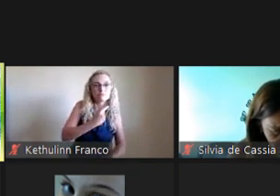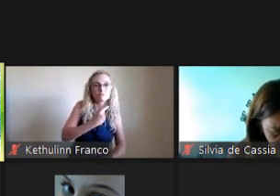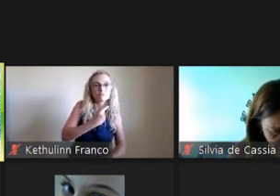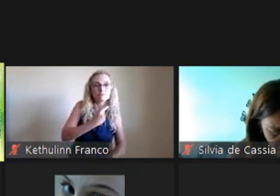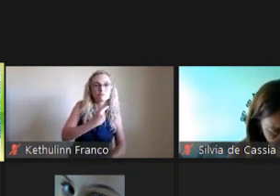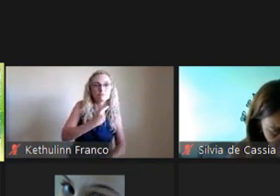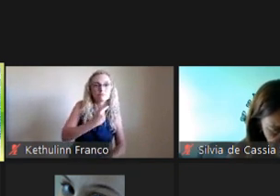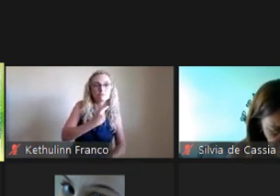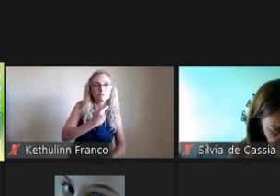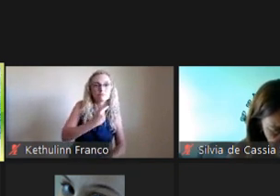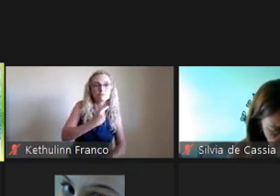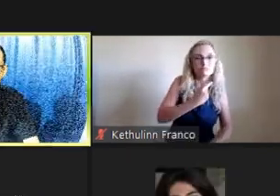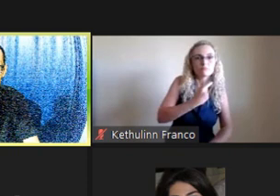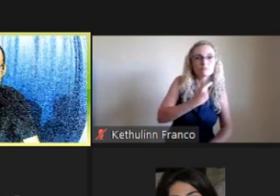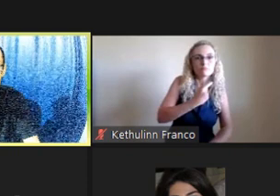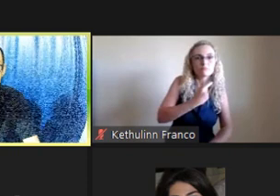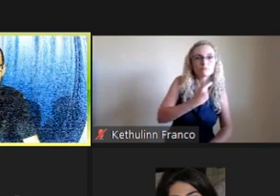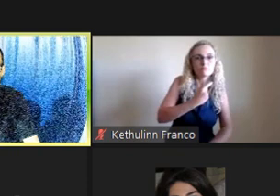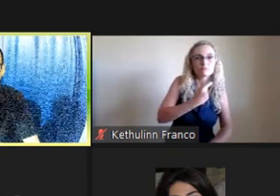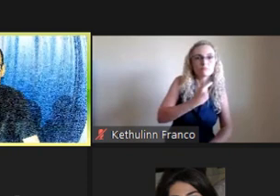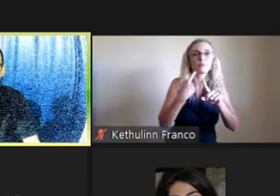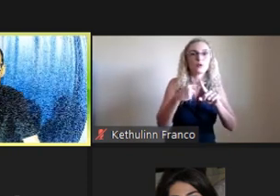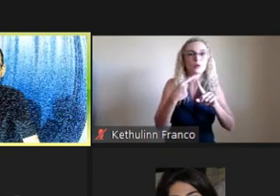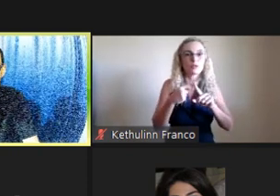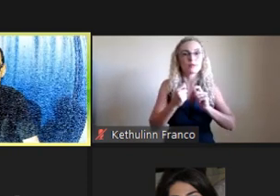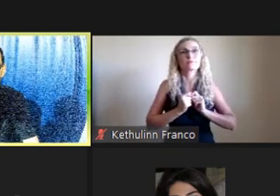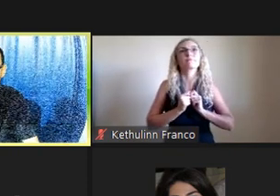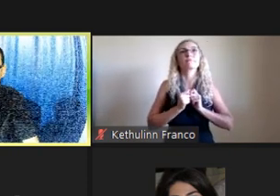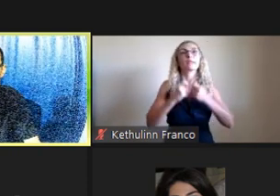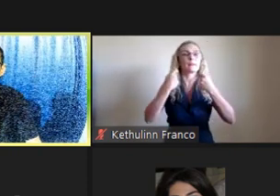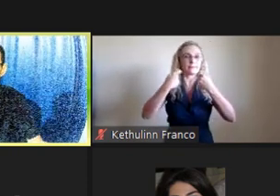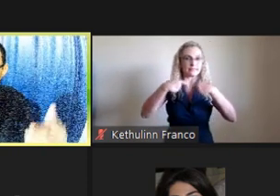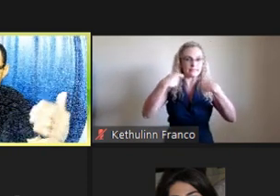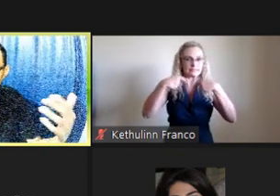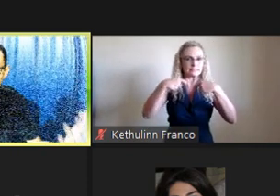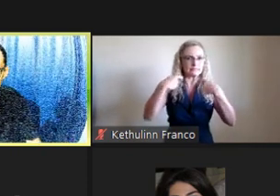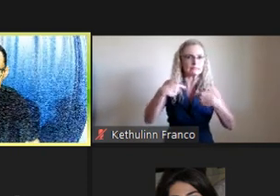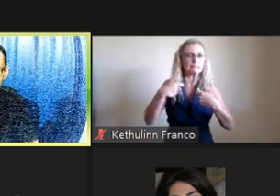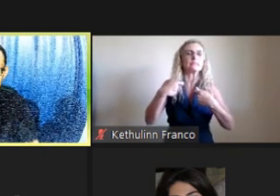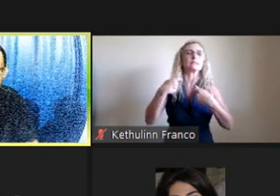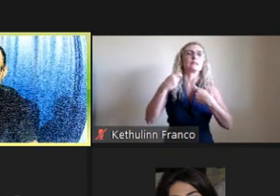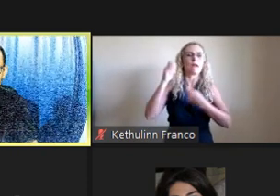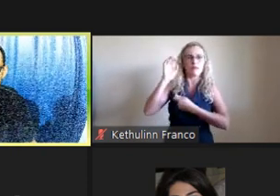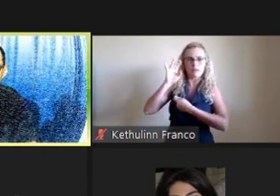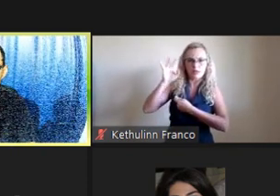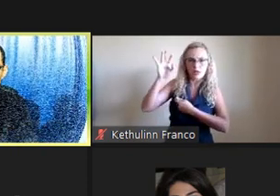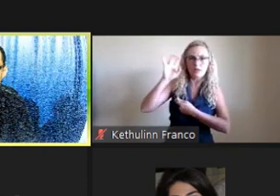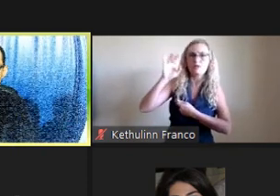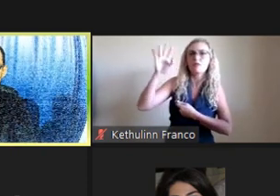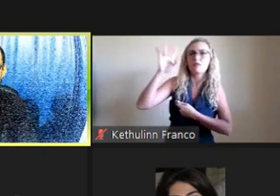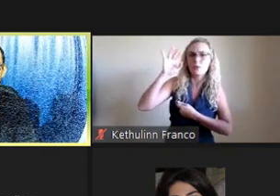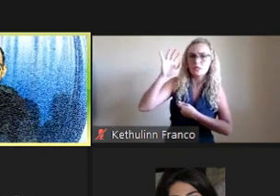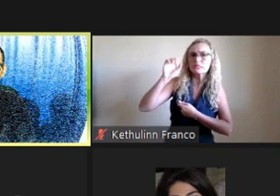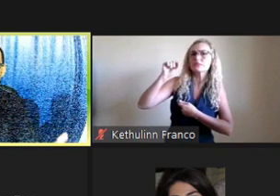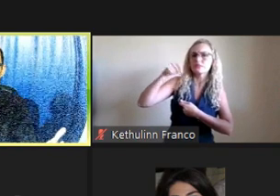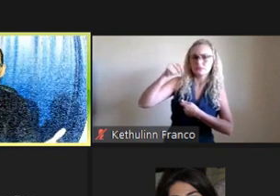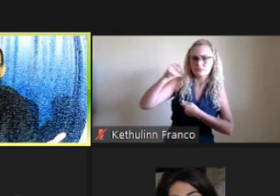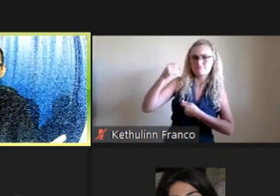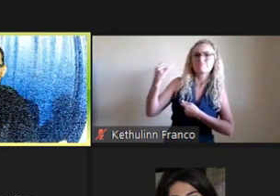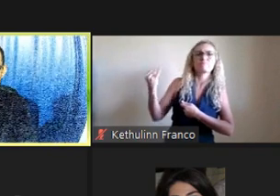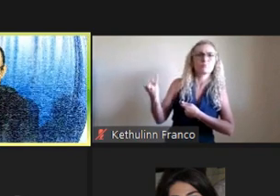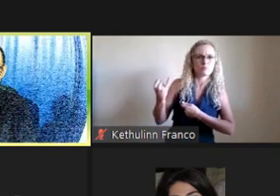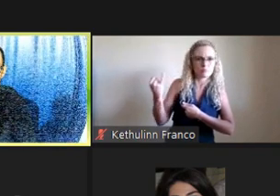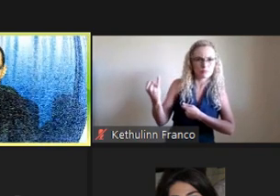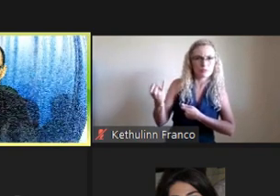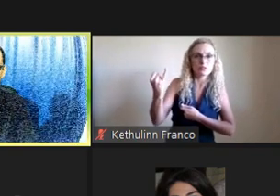20 horas. Porque se você trabalhar só a teoria, falando assim diretamente para a língua de sinais, fica